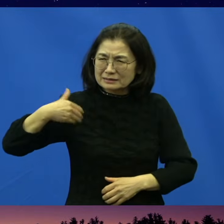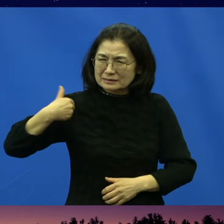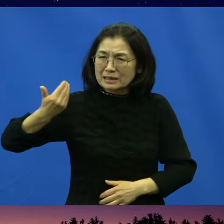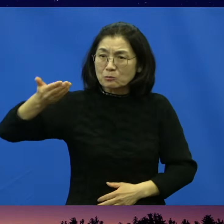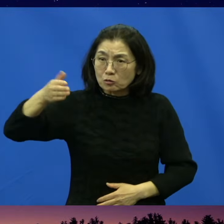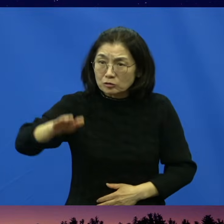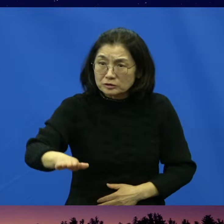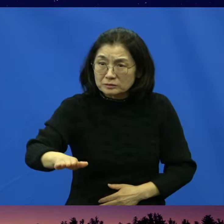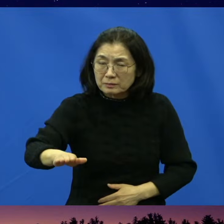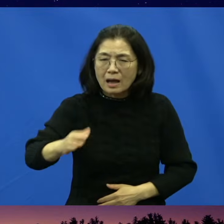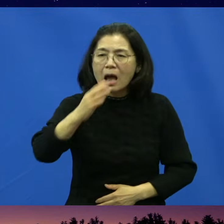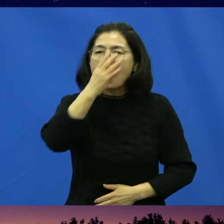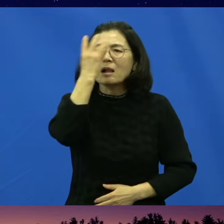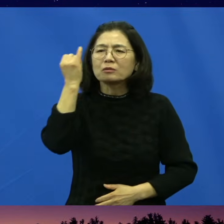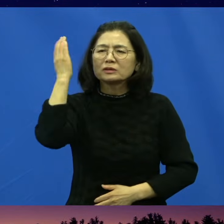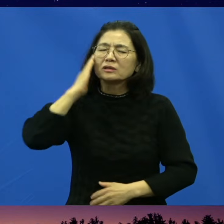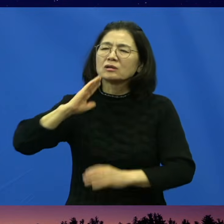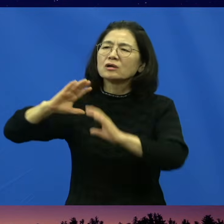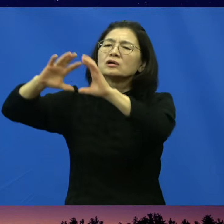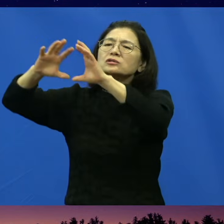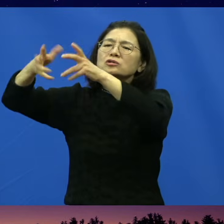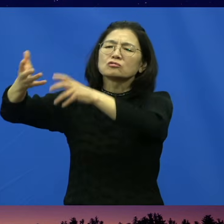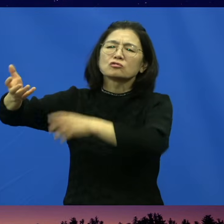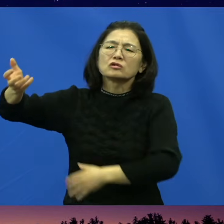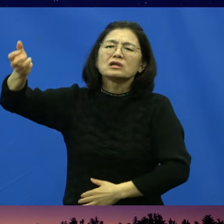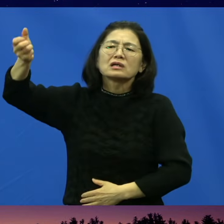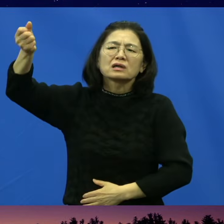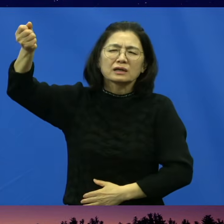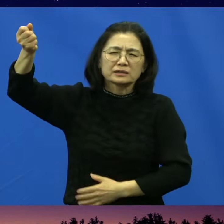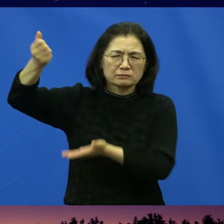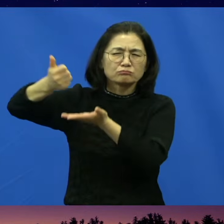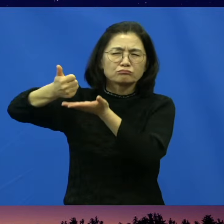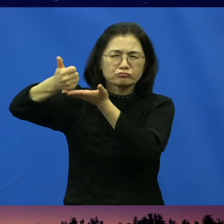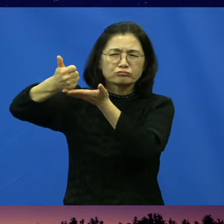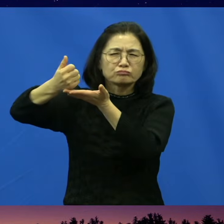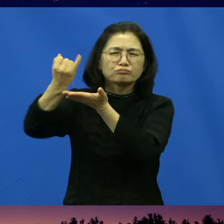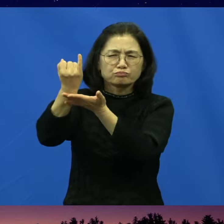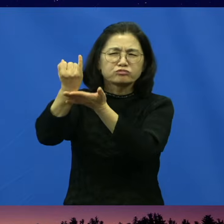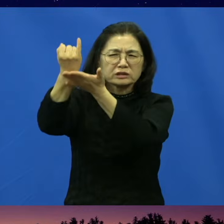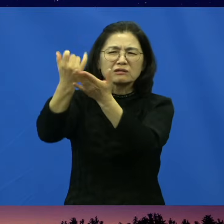천국을 소유한 자의 모습이었습니다. 예수님이 누구이신가?